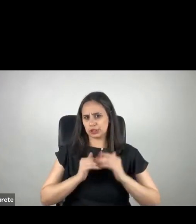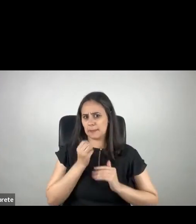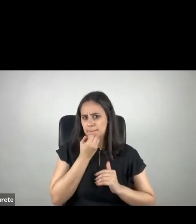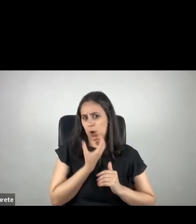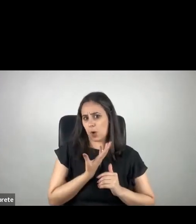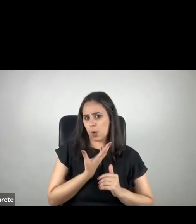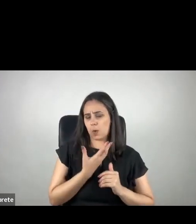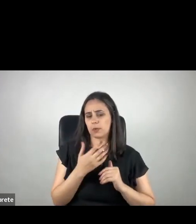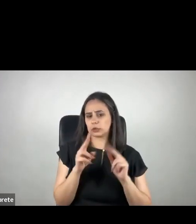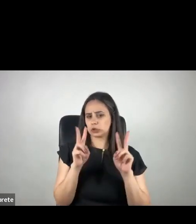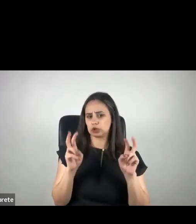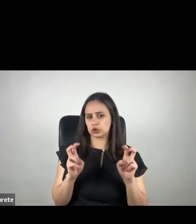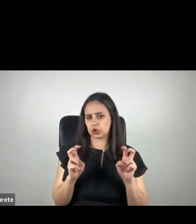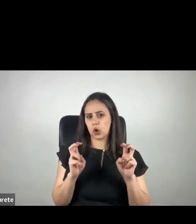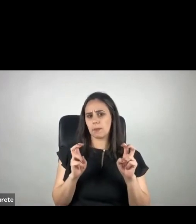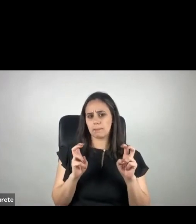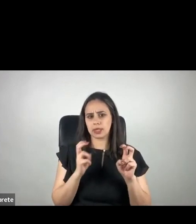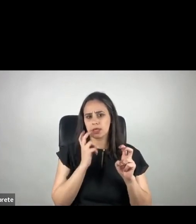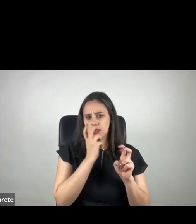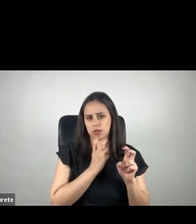gente conversar, por exemplo?